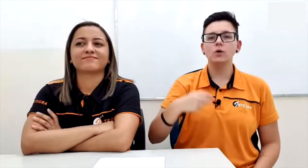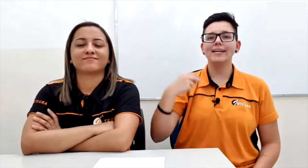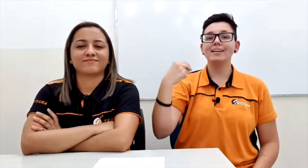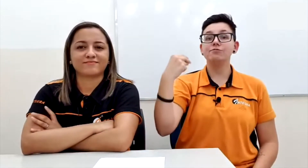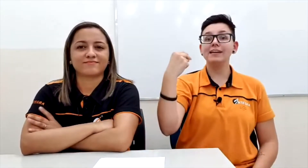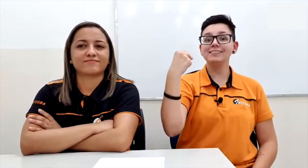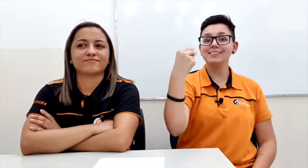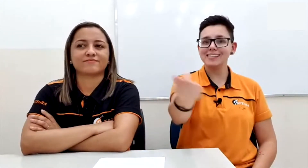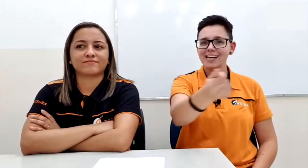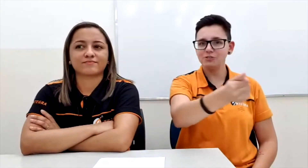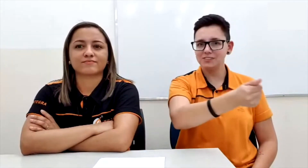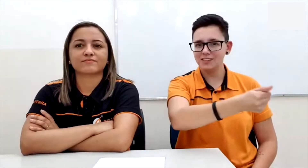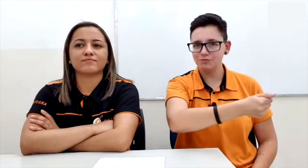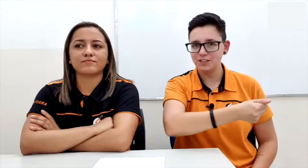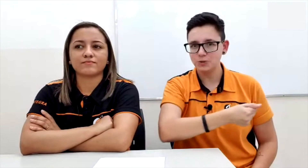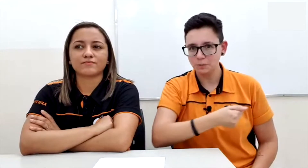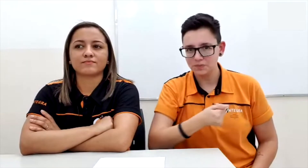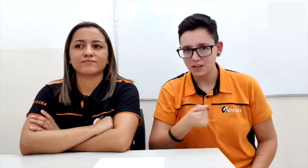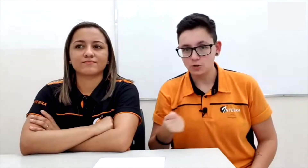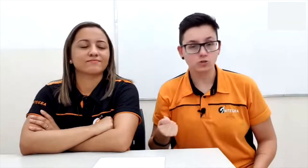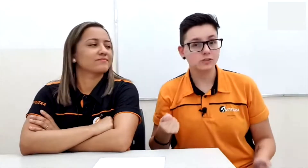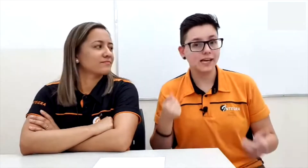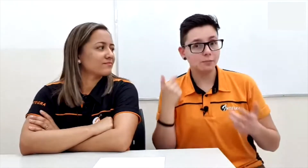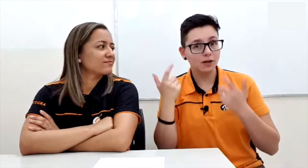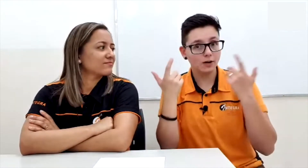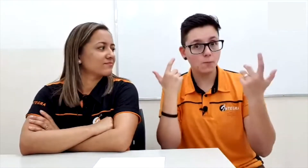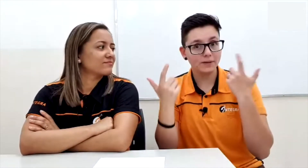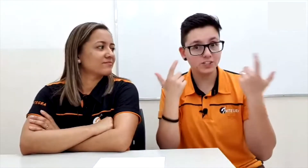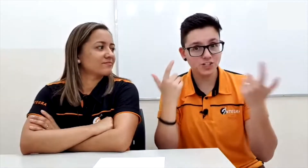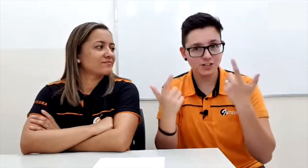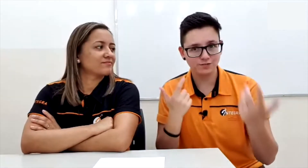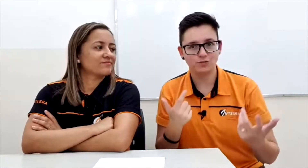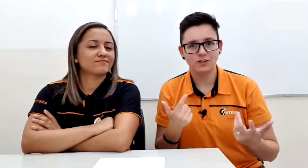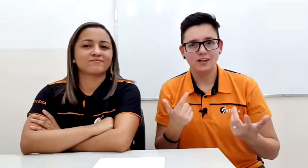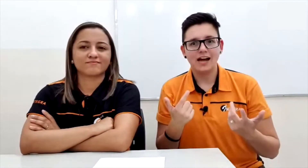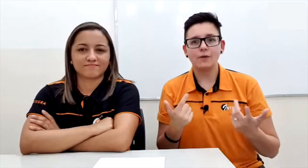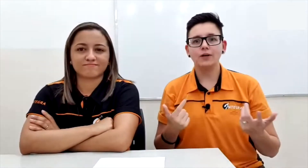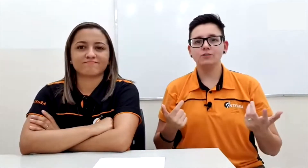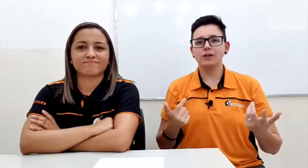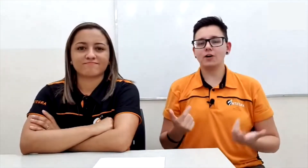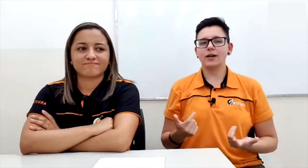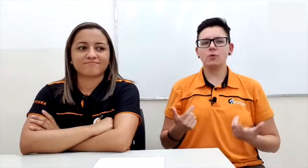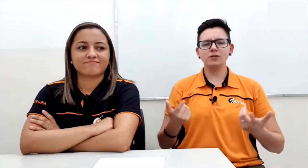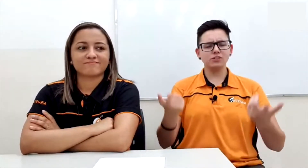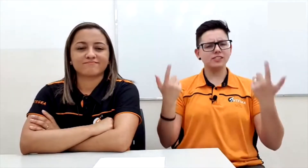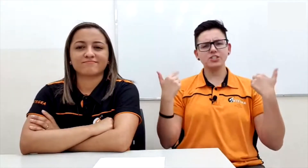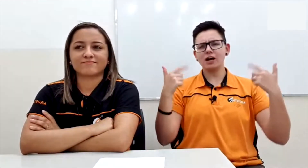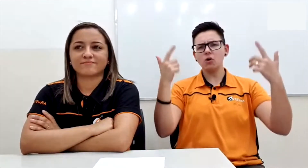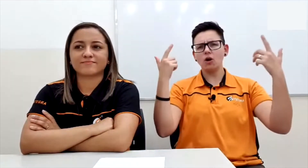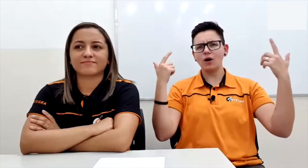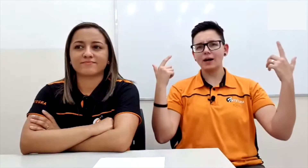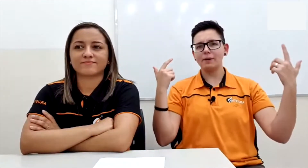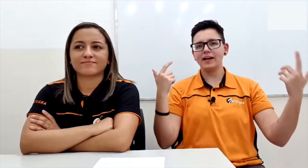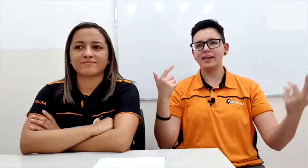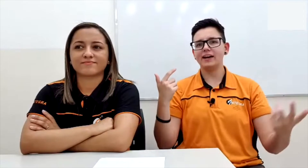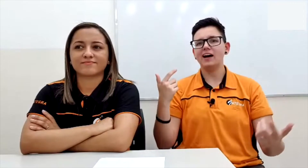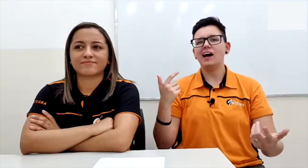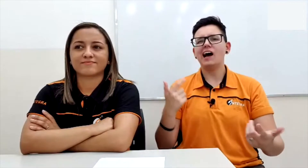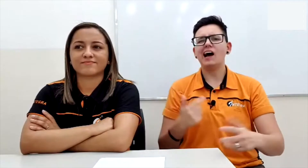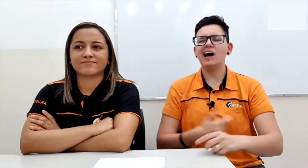e vencer o desafio. Nosso cérebro, ele é competitivo. Agora, quando você já coloca a barreira, ai,